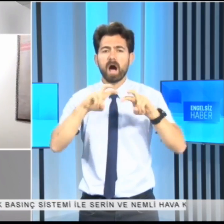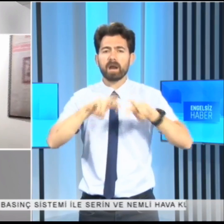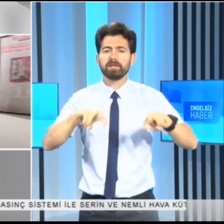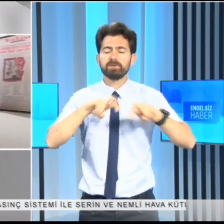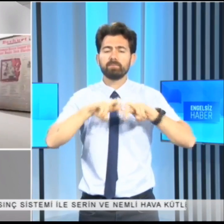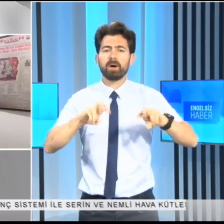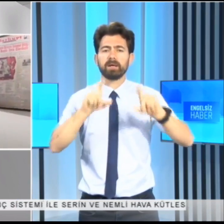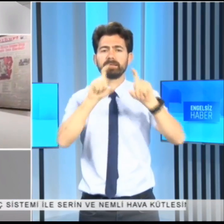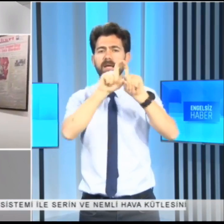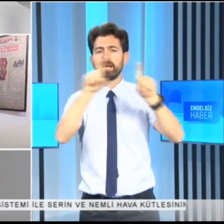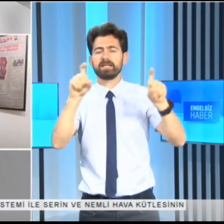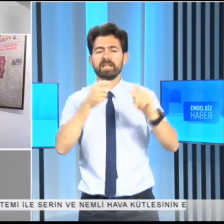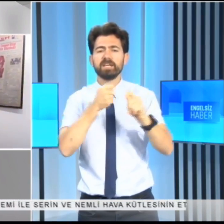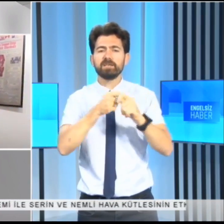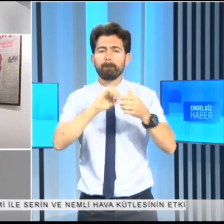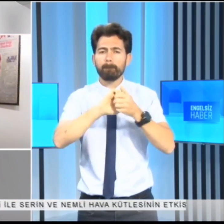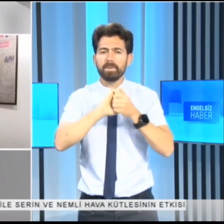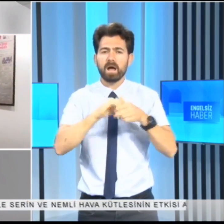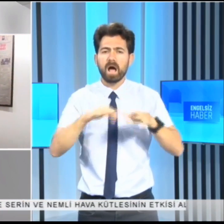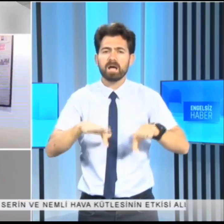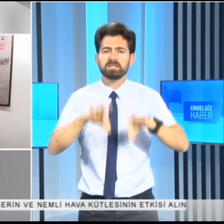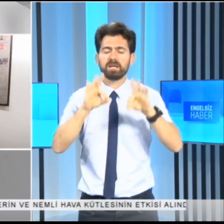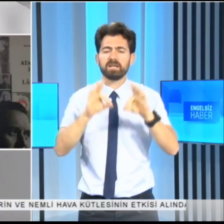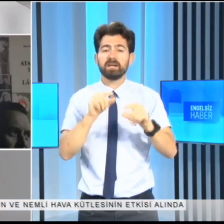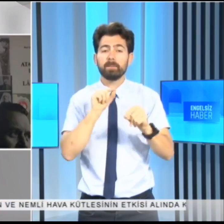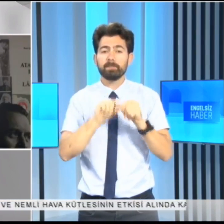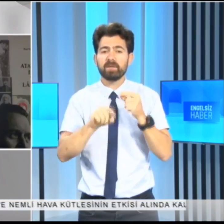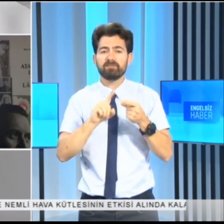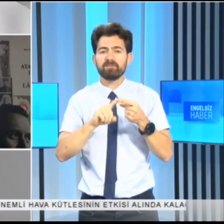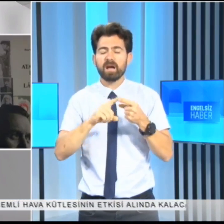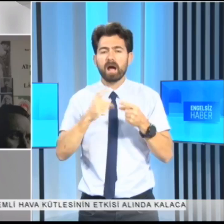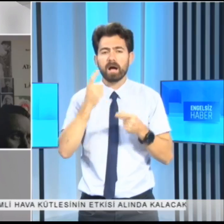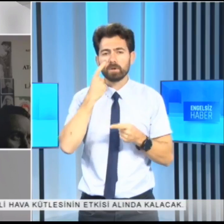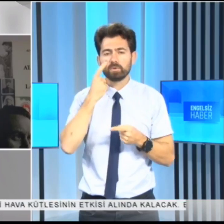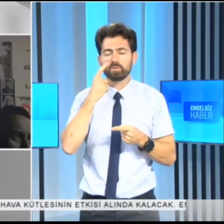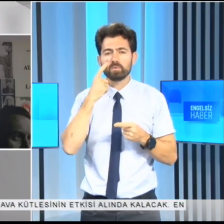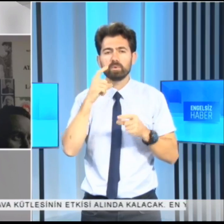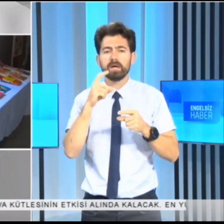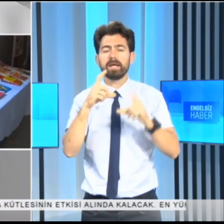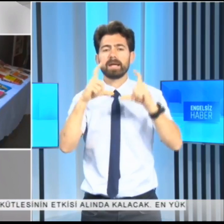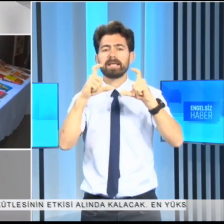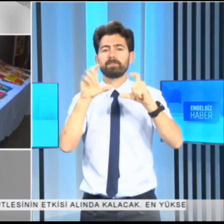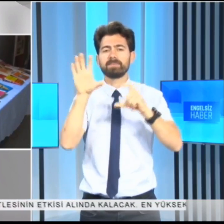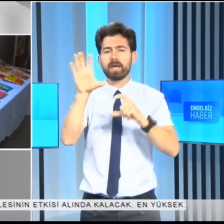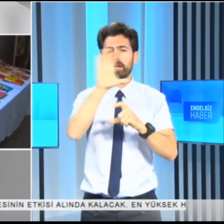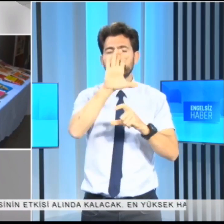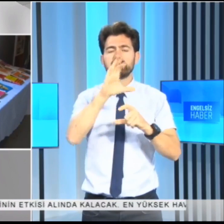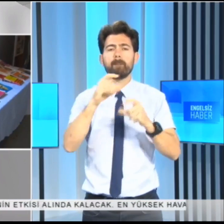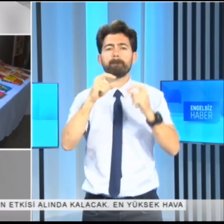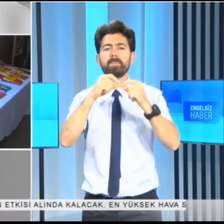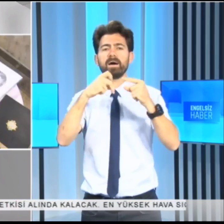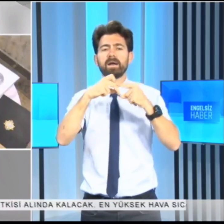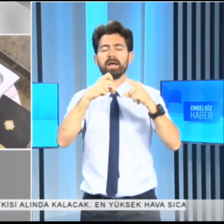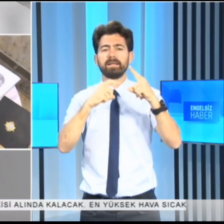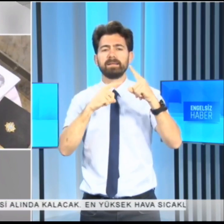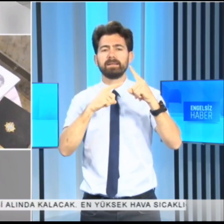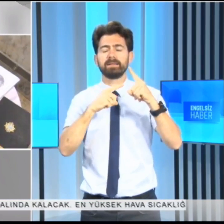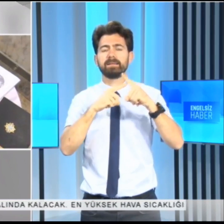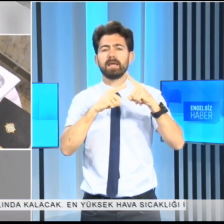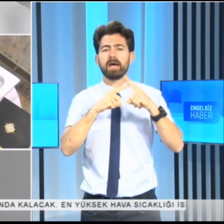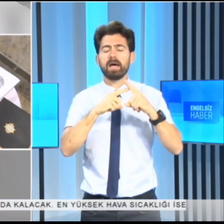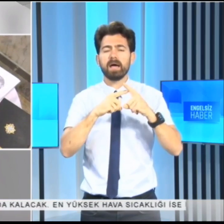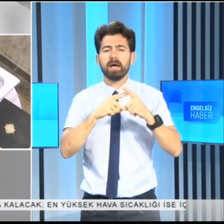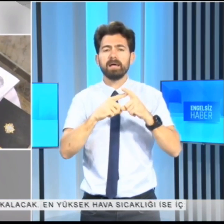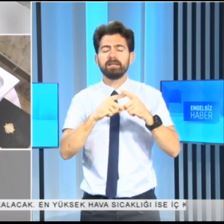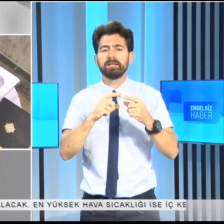işbirliğinde hazırlanan Kıbrıs ve Atatürk sergisi bayrak radyo televizyon Kurumu